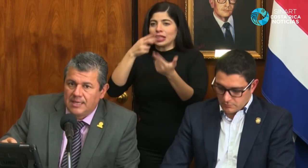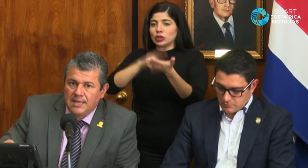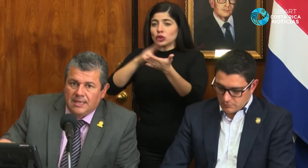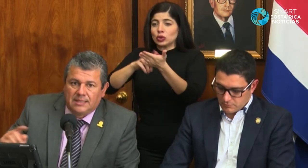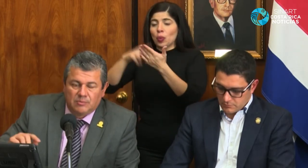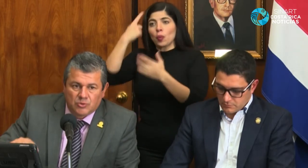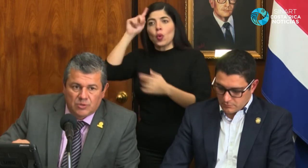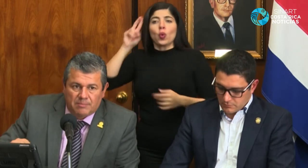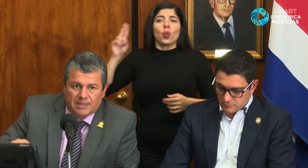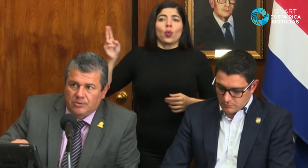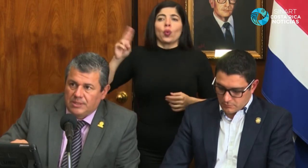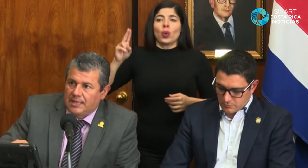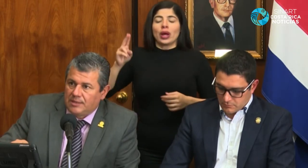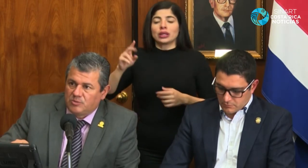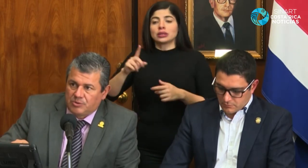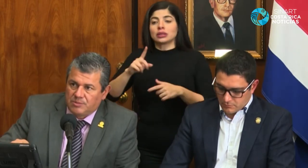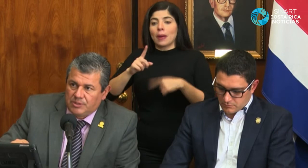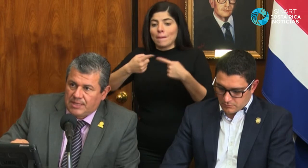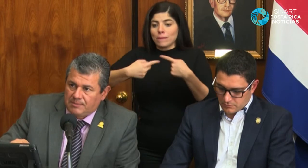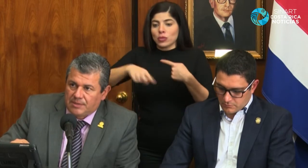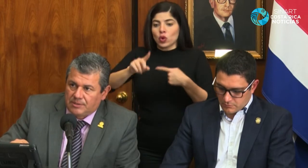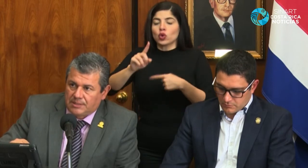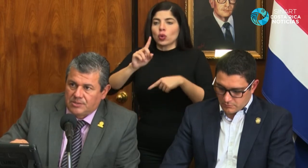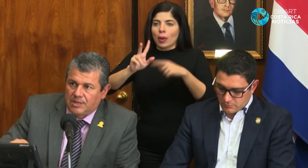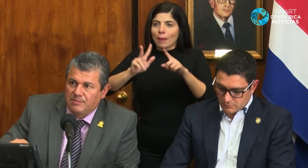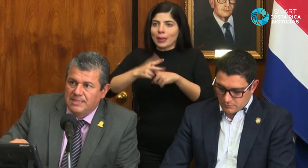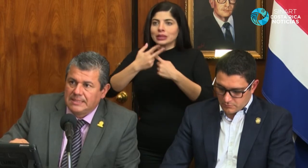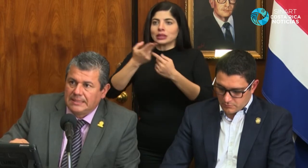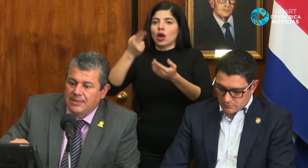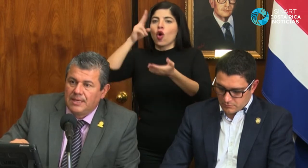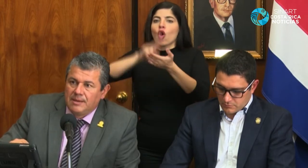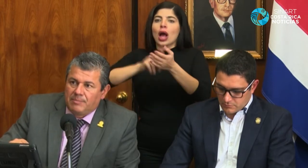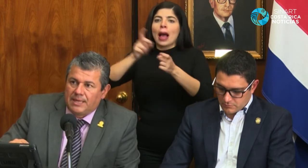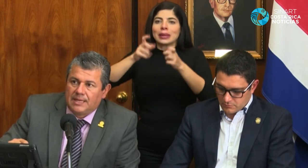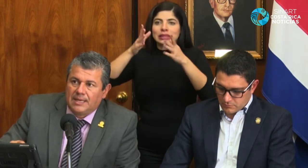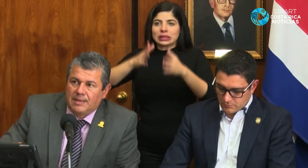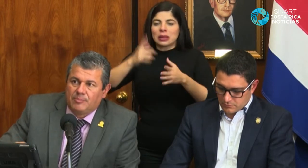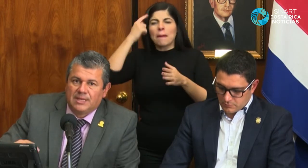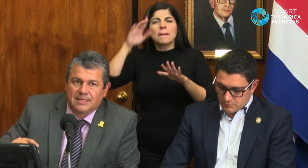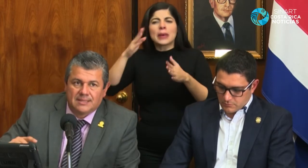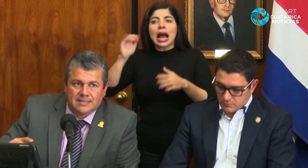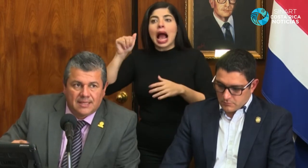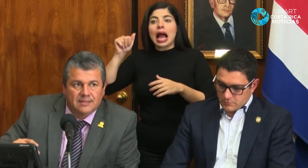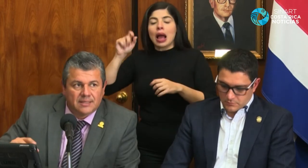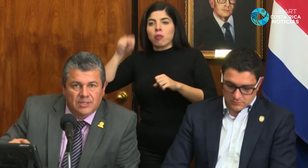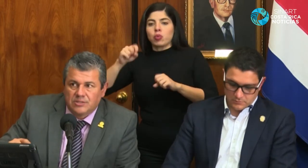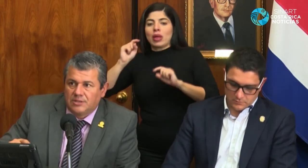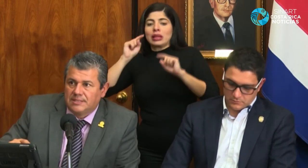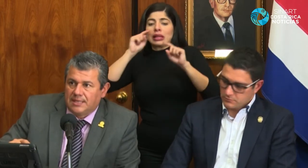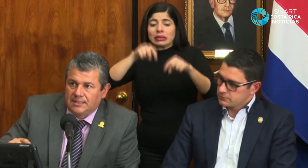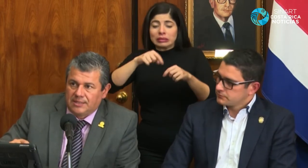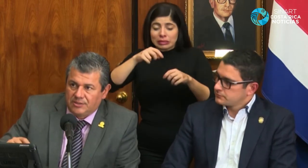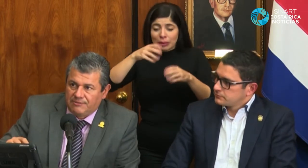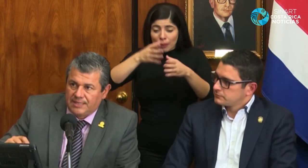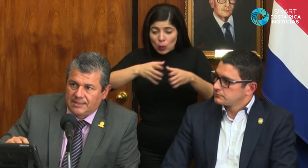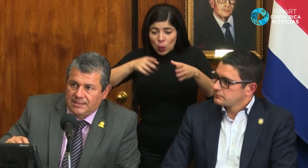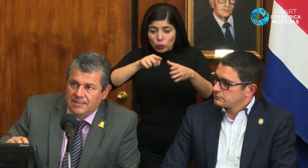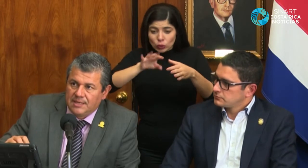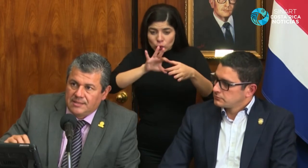urgencia y tenemos una para adjudicar en los próximos días vía contratación administrativa para que AIA pueda hacer esas interconexiones entre